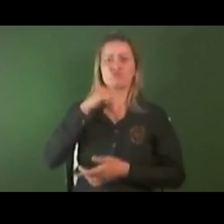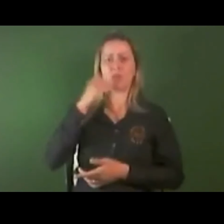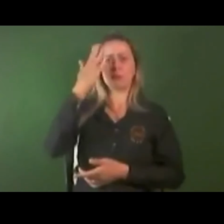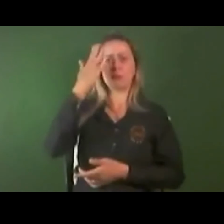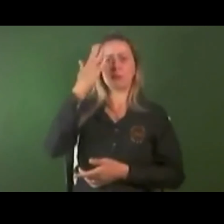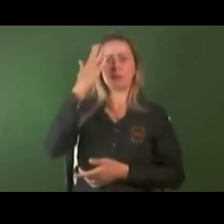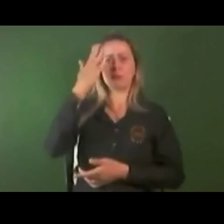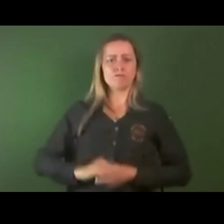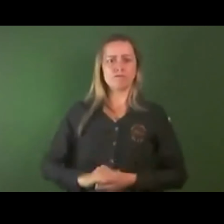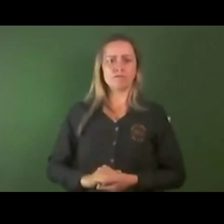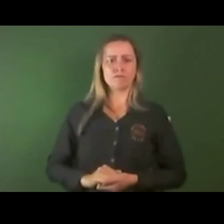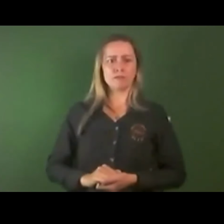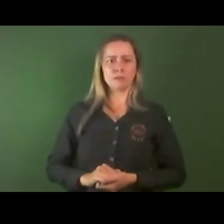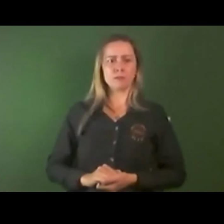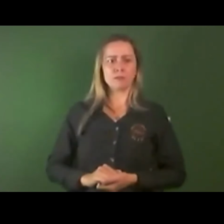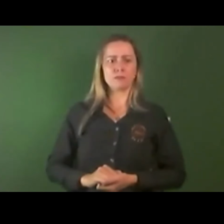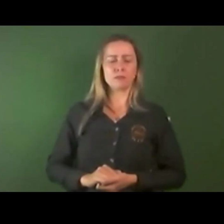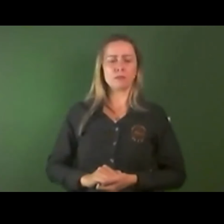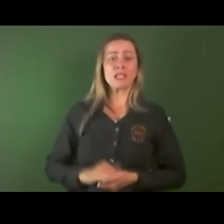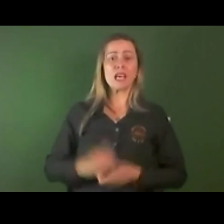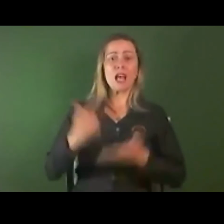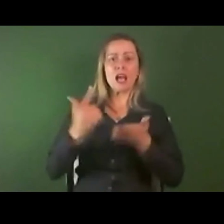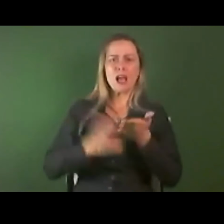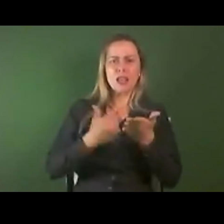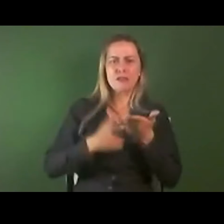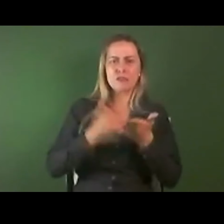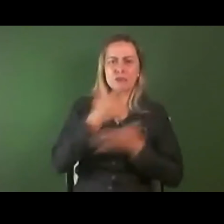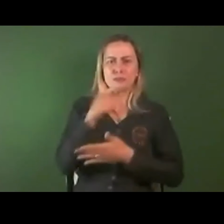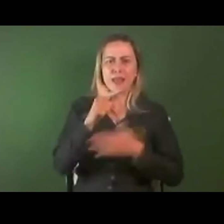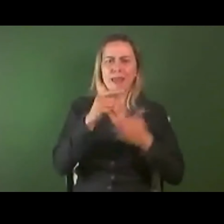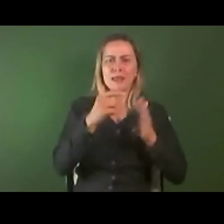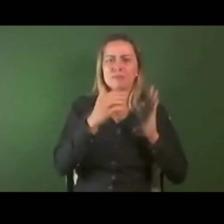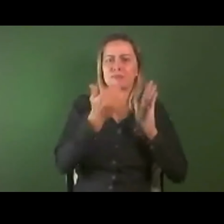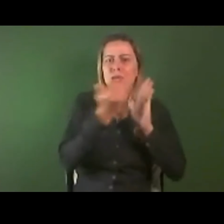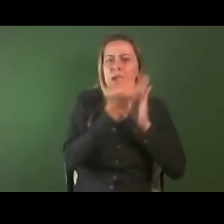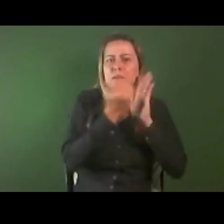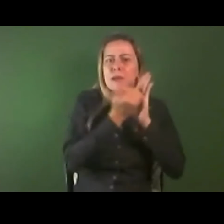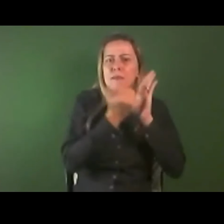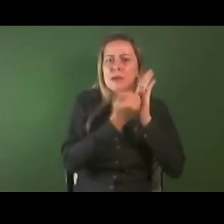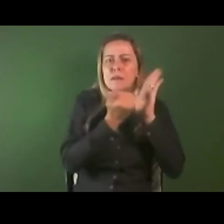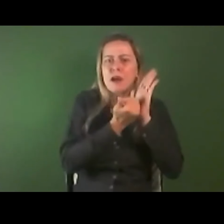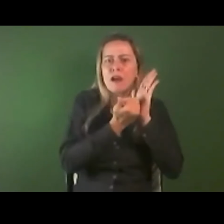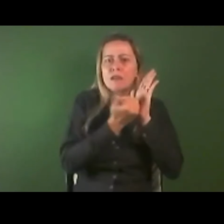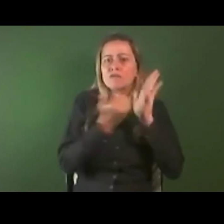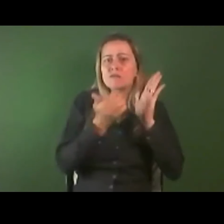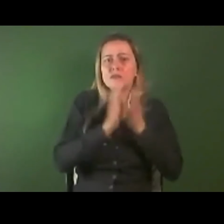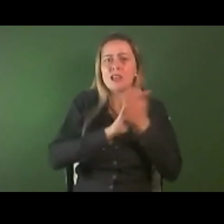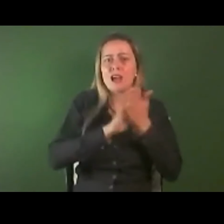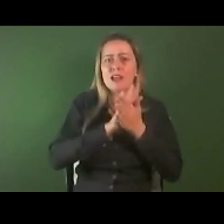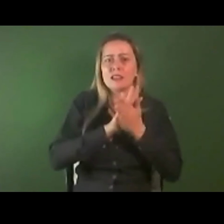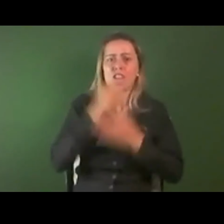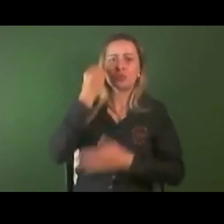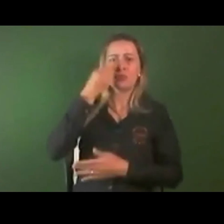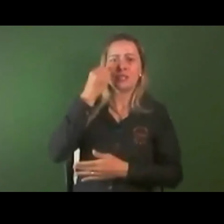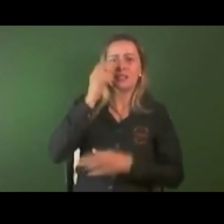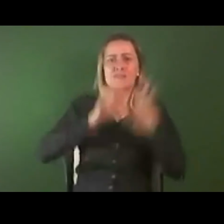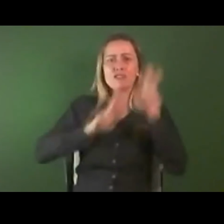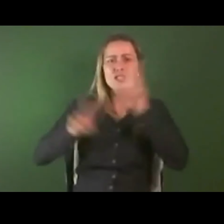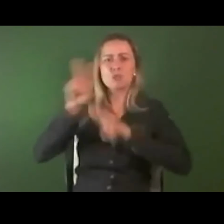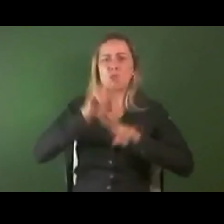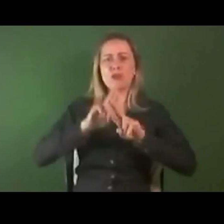gente. E o livro não segue uma narrativa. Cada virada de página é uma experiência visual, uma experiência